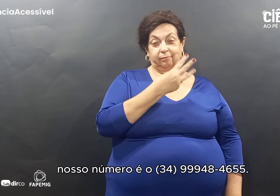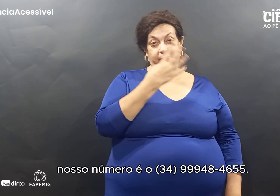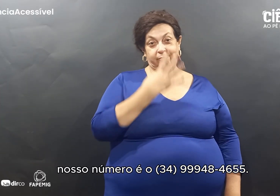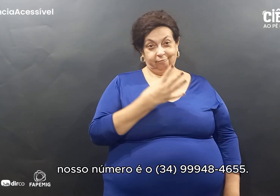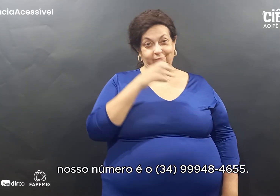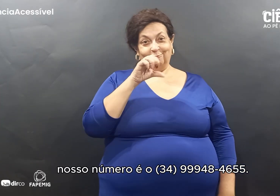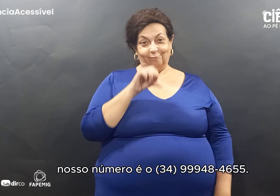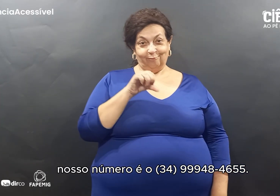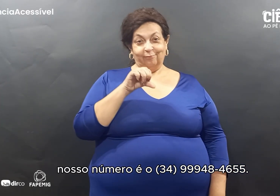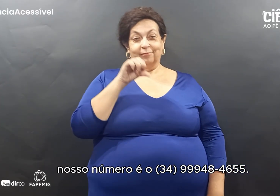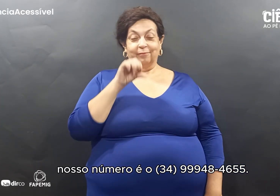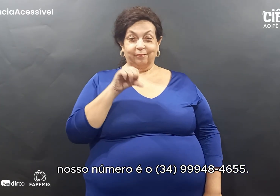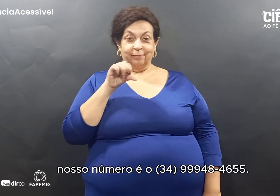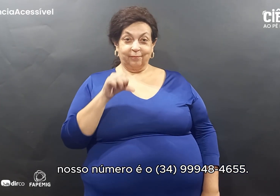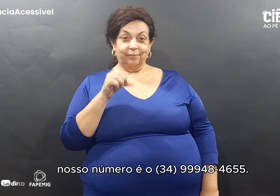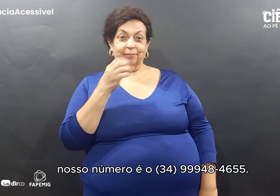34